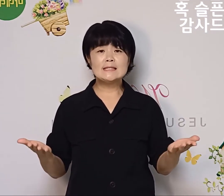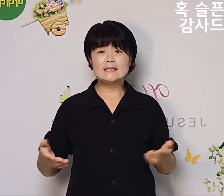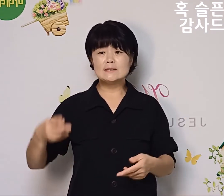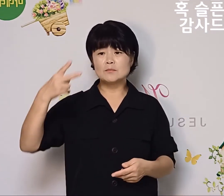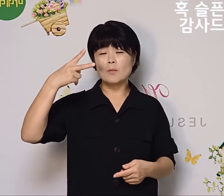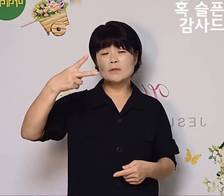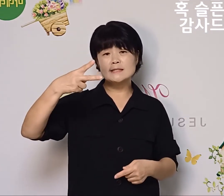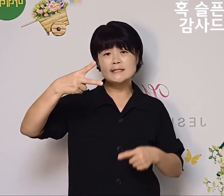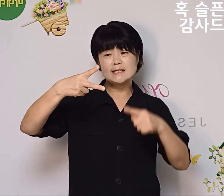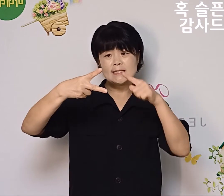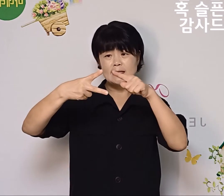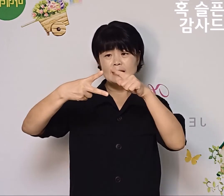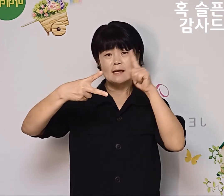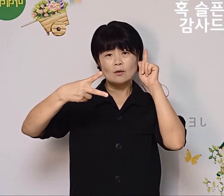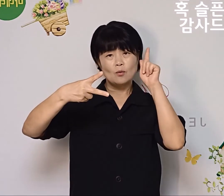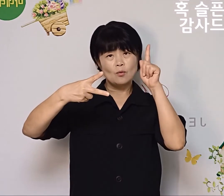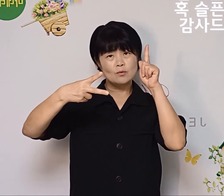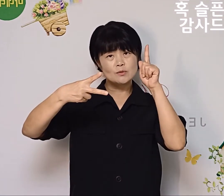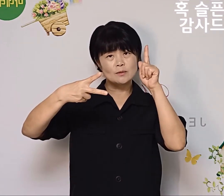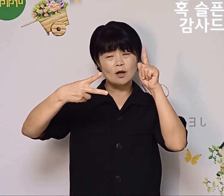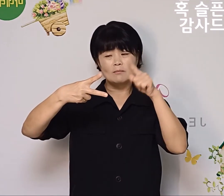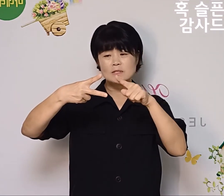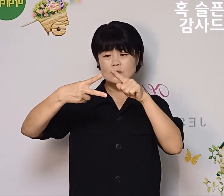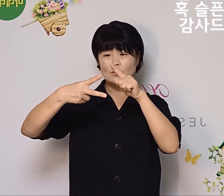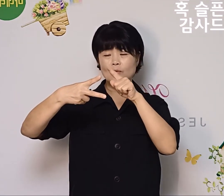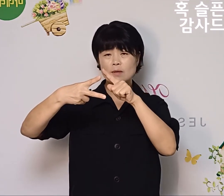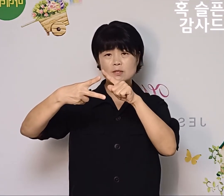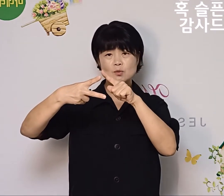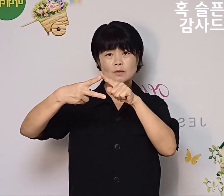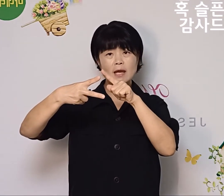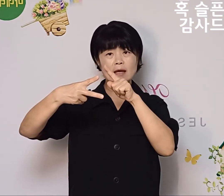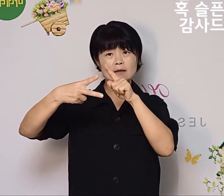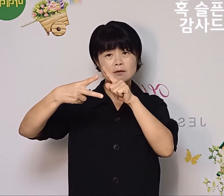일이든 뭐뭐든지 오른손 검지로 왼손에